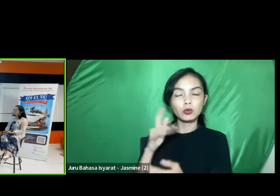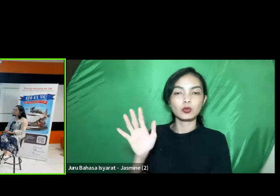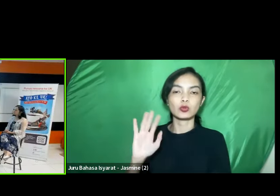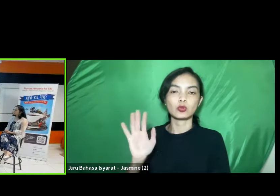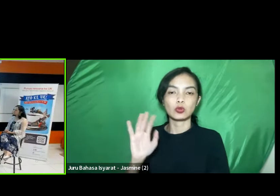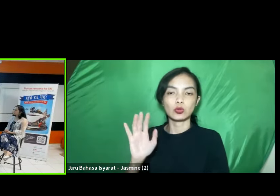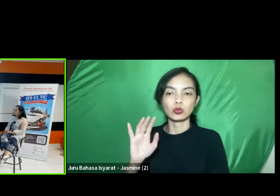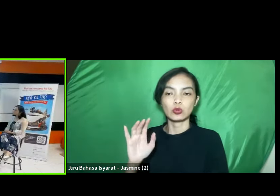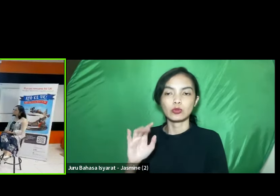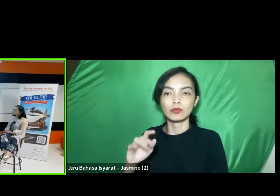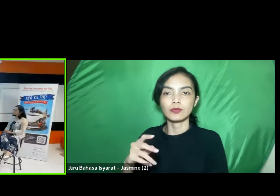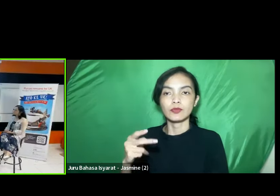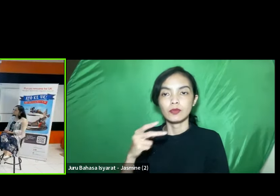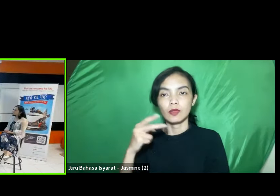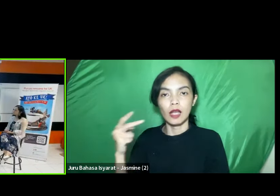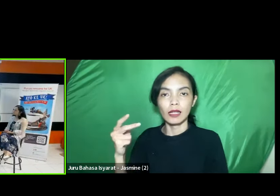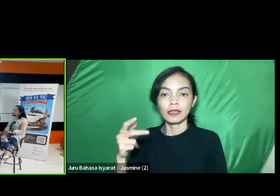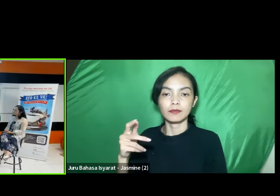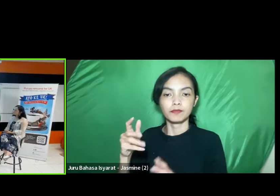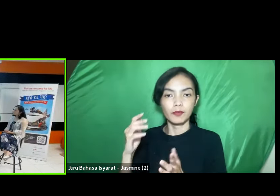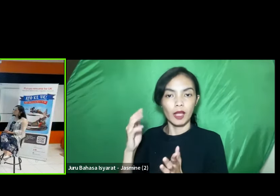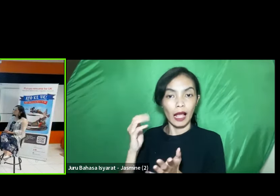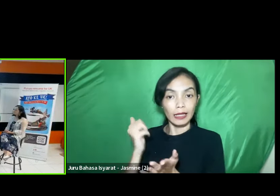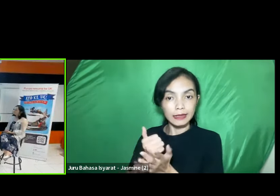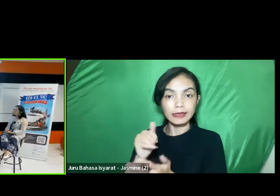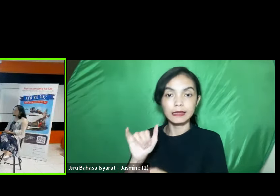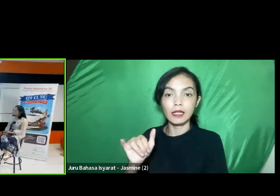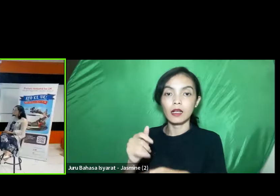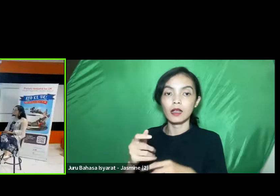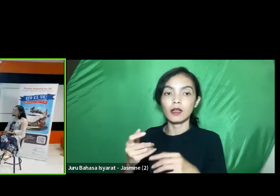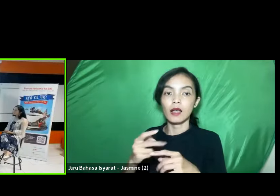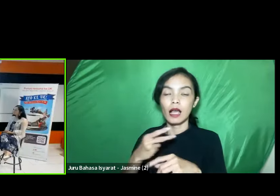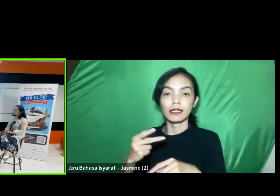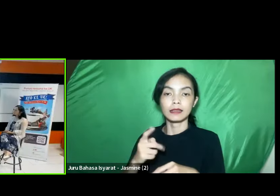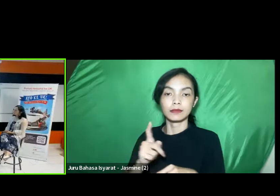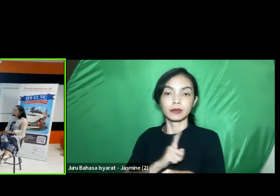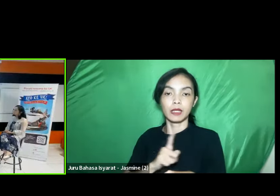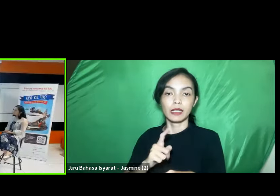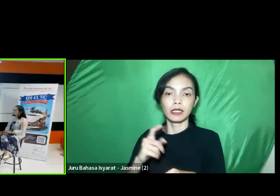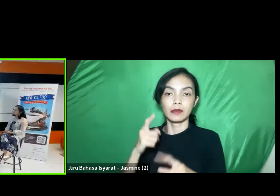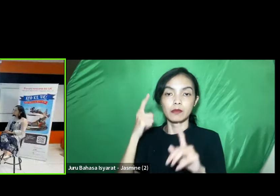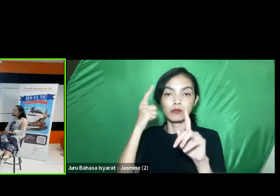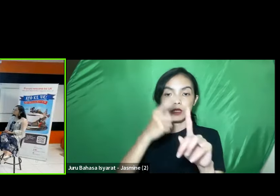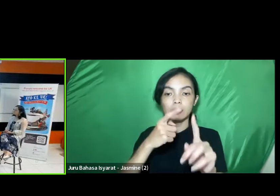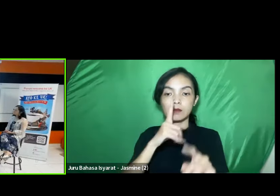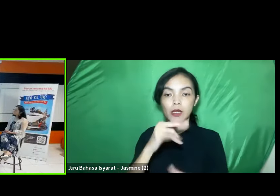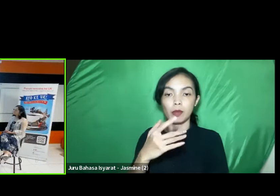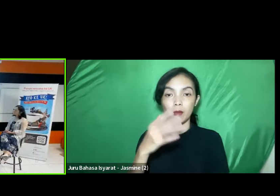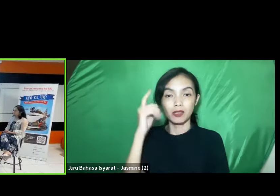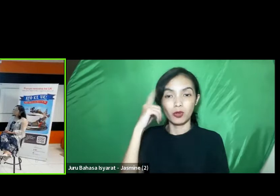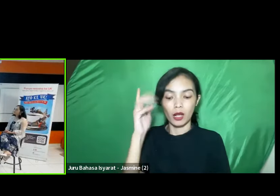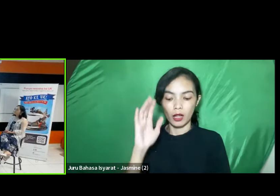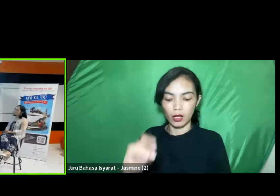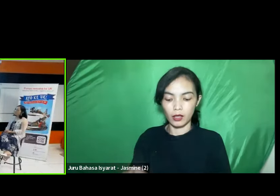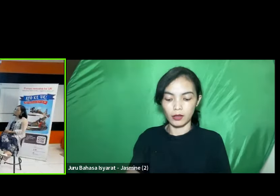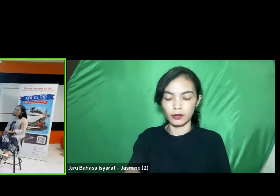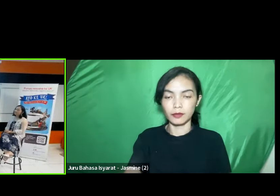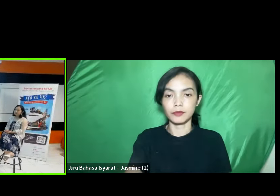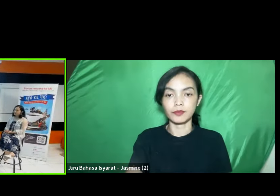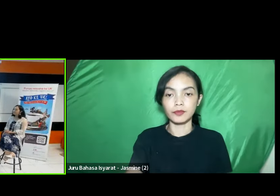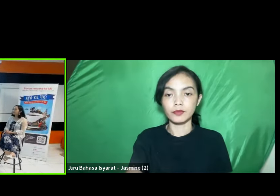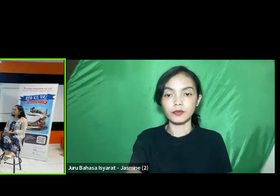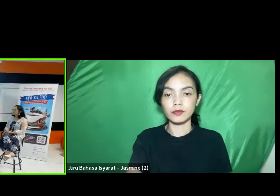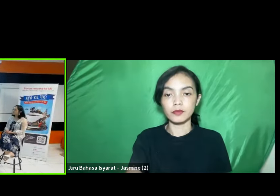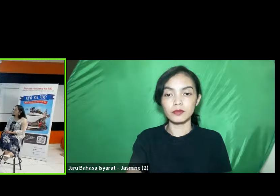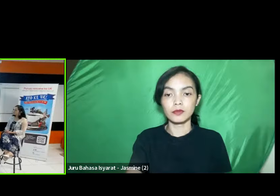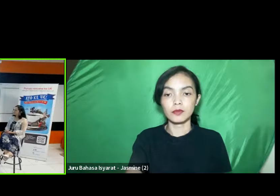jadi supaya otentik ya balik ke misi pribadi teman-teman itu masuk akalak sih kirkira gitu